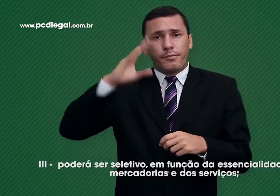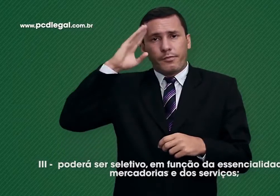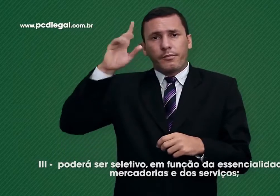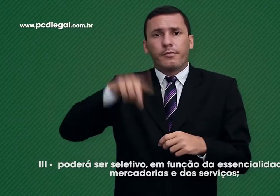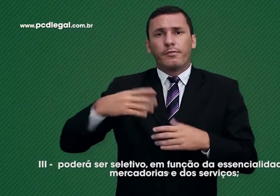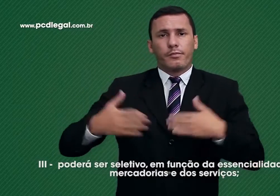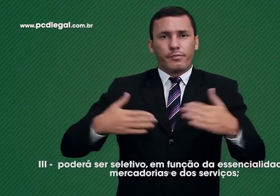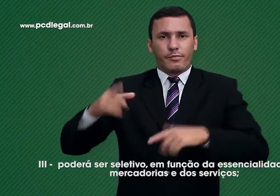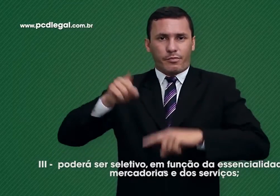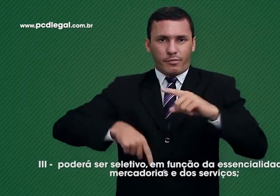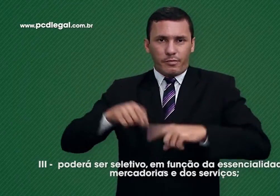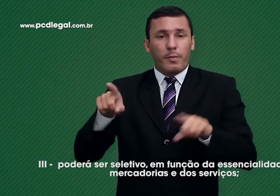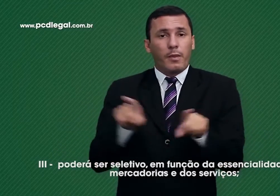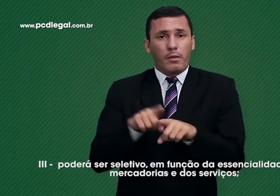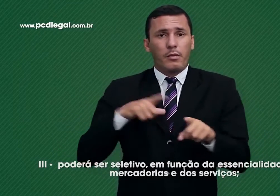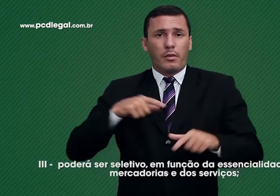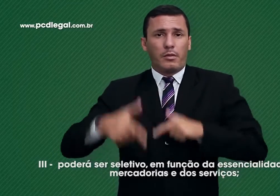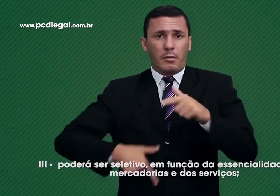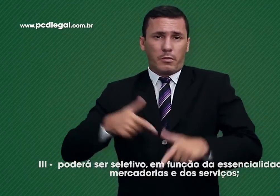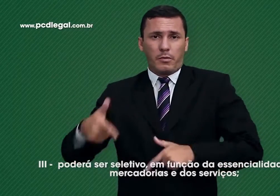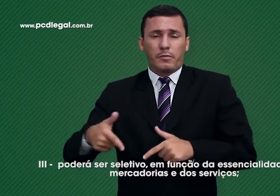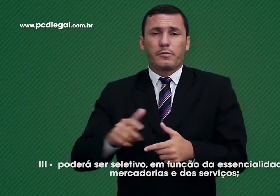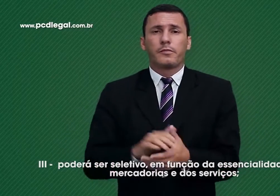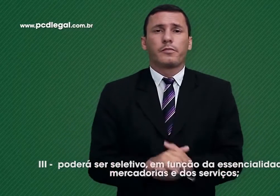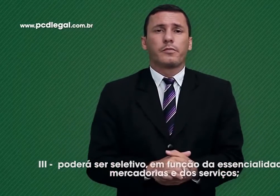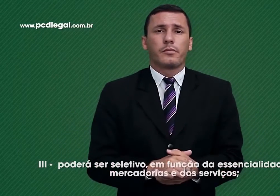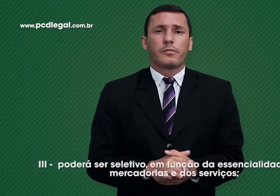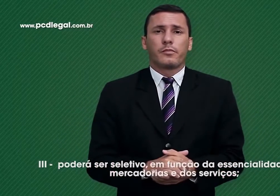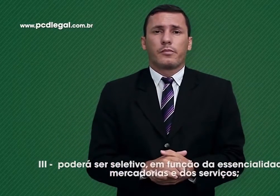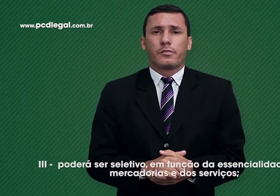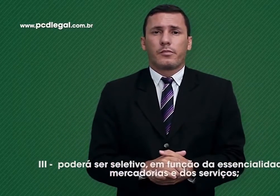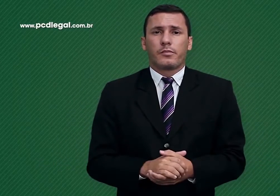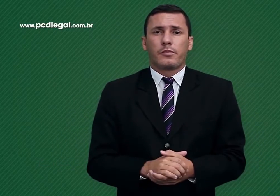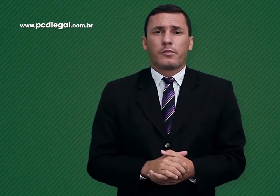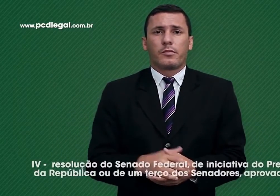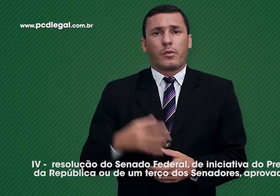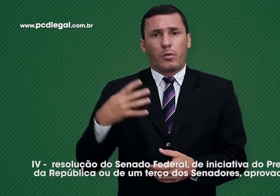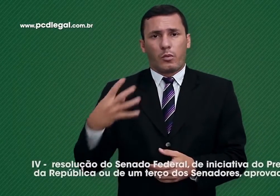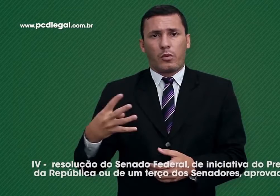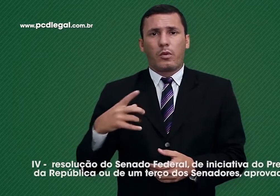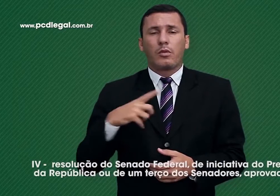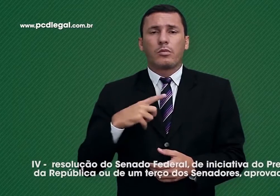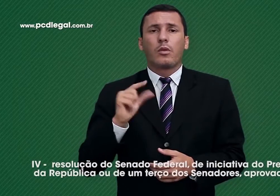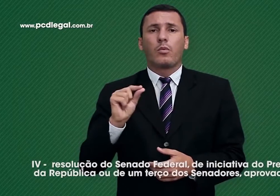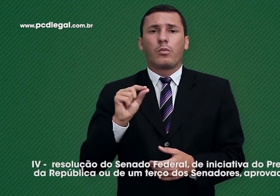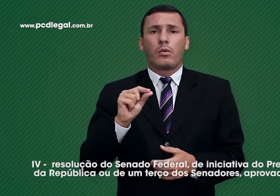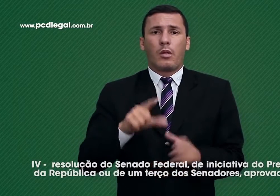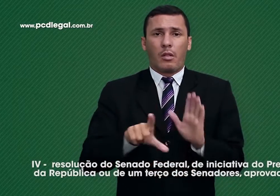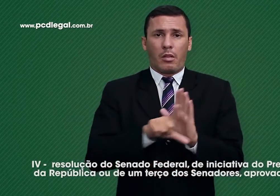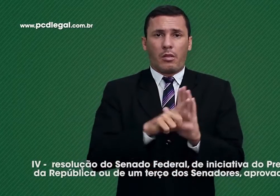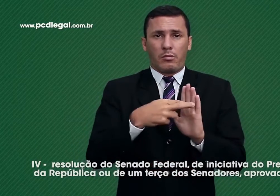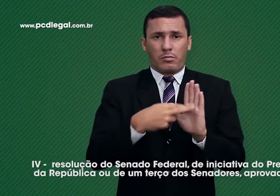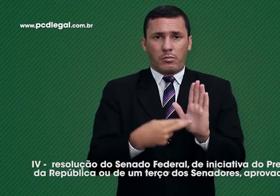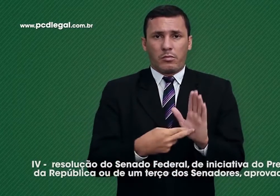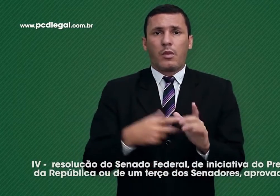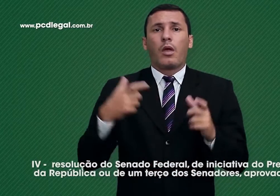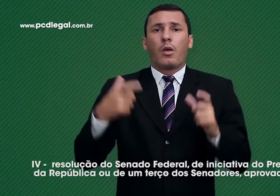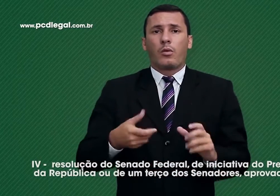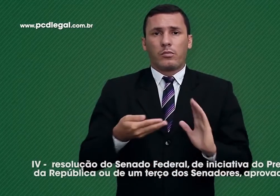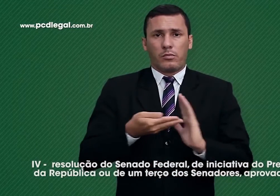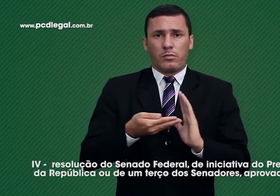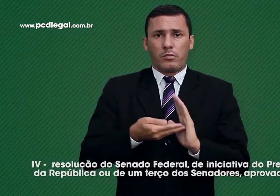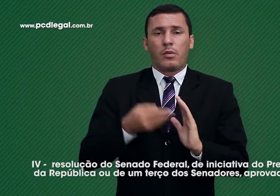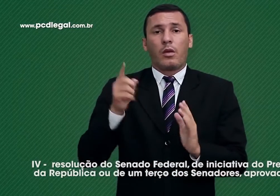em função da essencialidade das mercadorias e dos serviços. 4. Resolução do